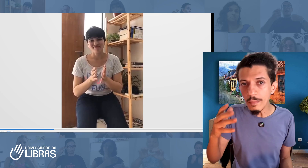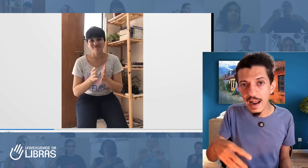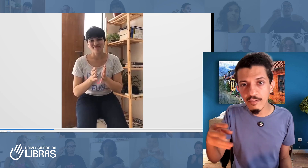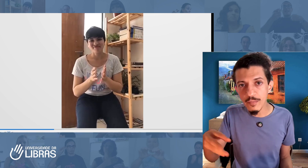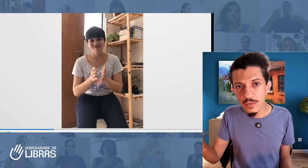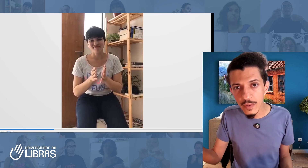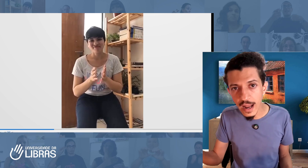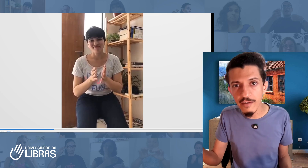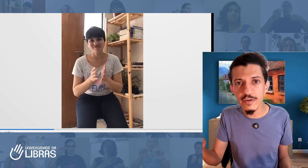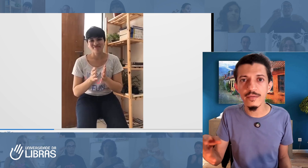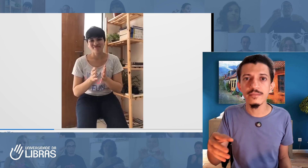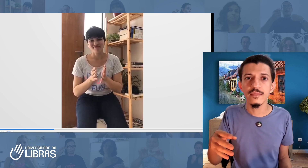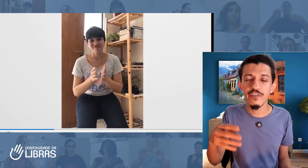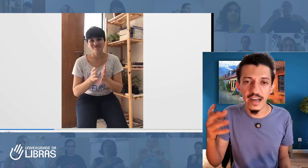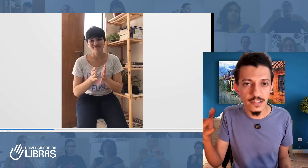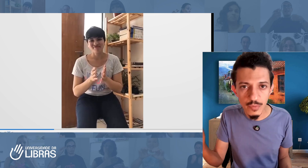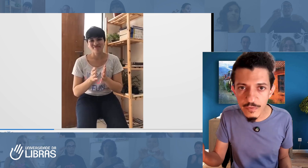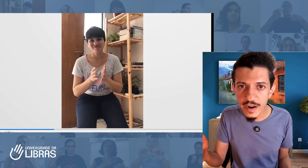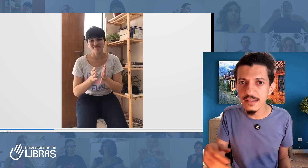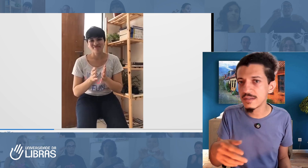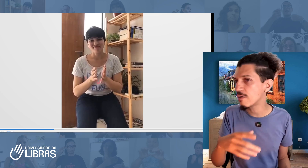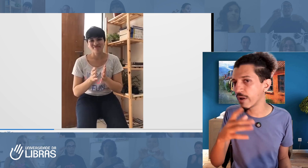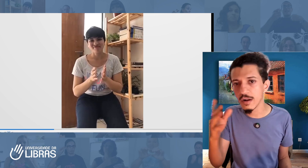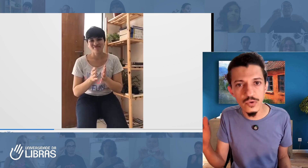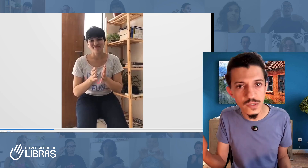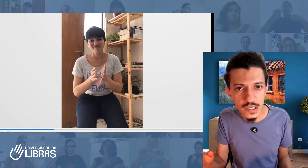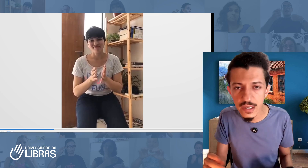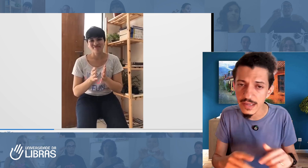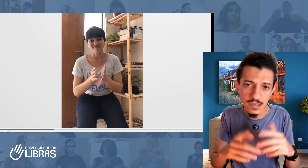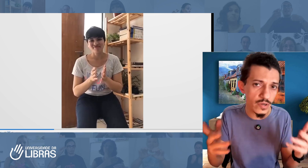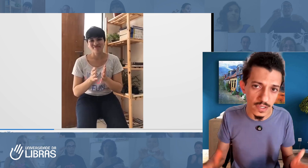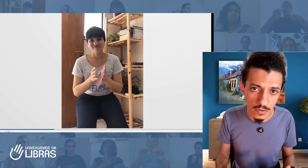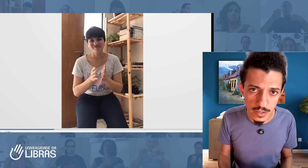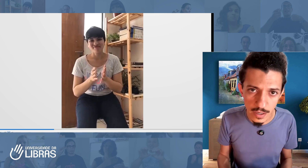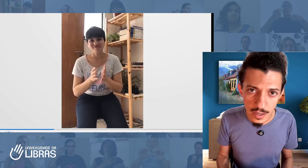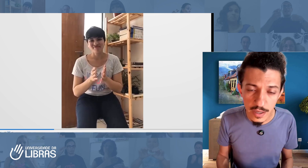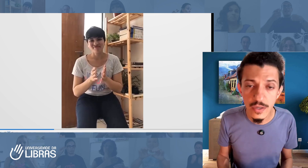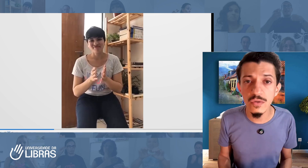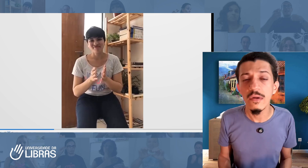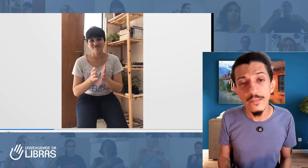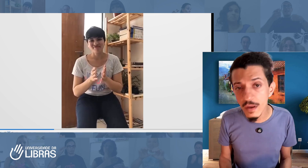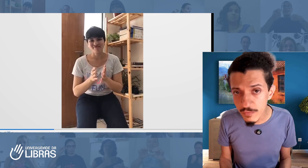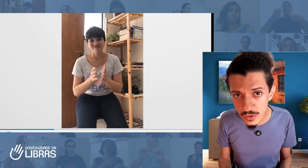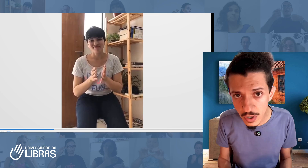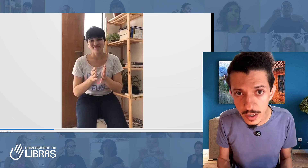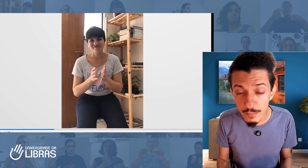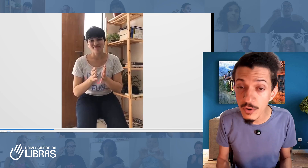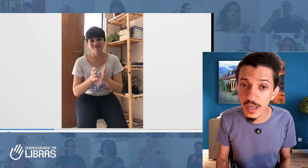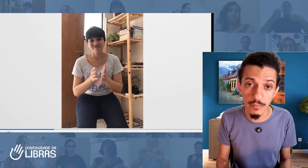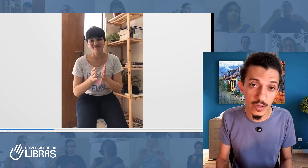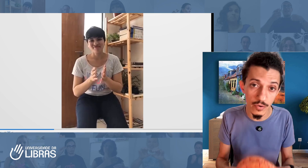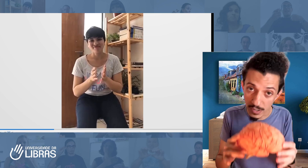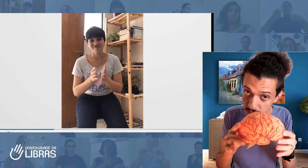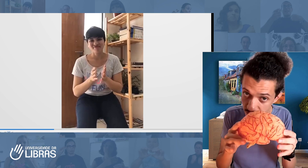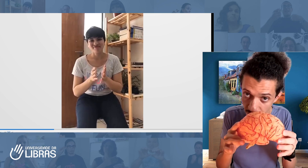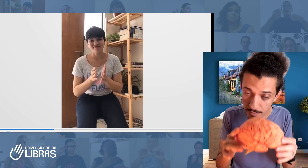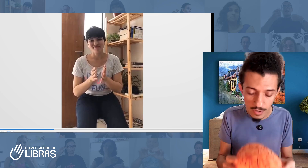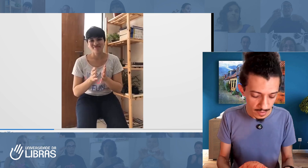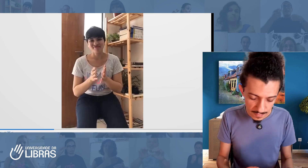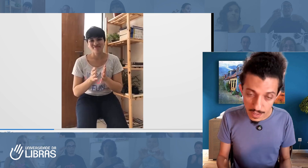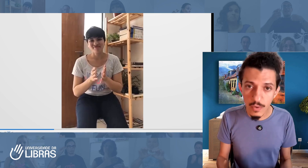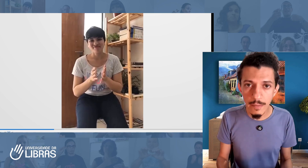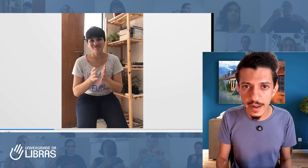Tudo palavra por palavra, frase por frase, decorando musiquinha, essa coisa toda. Isso não funciona. Por quê? Porque o nosso